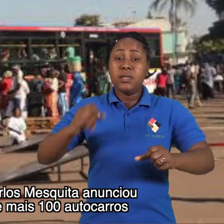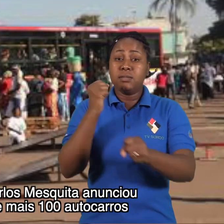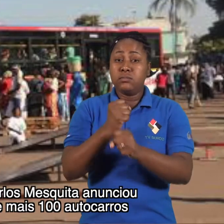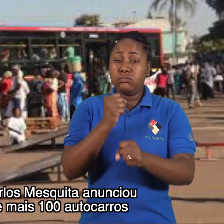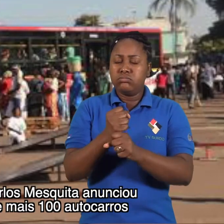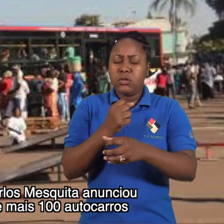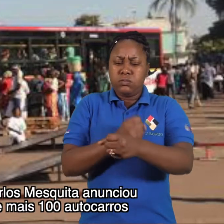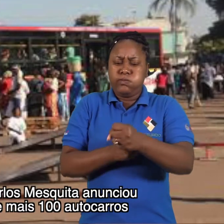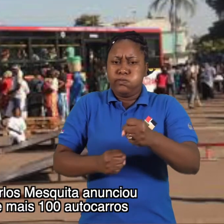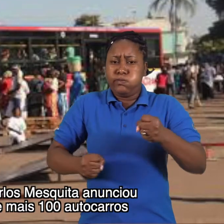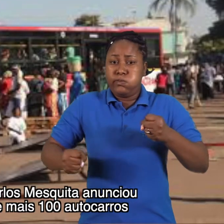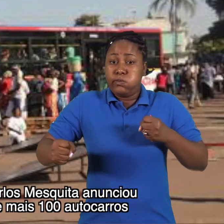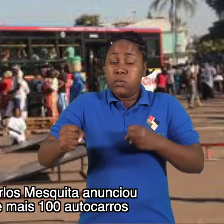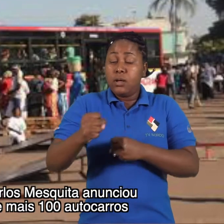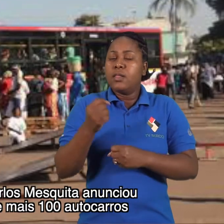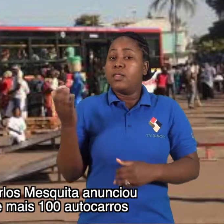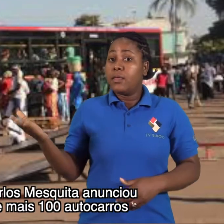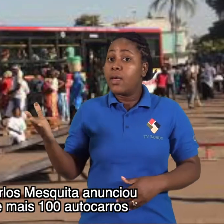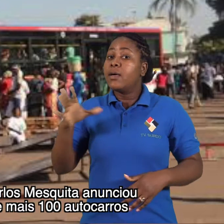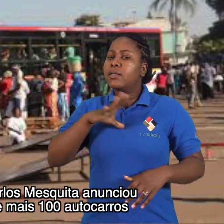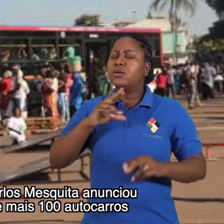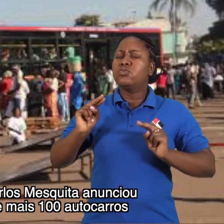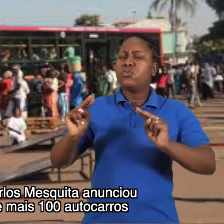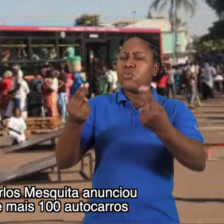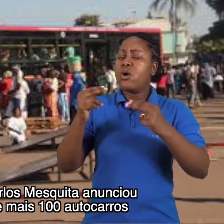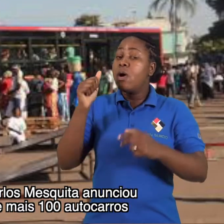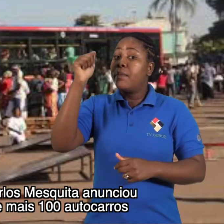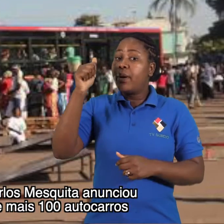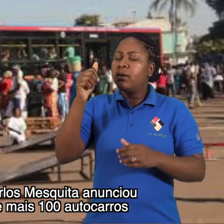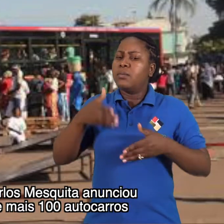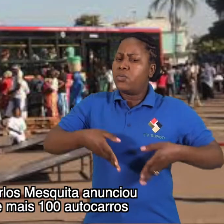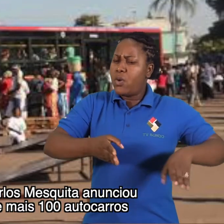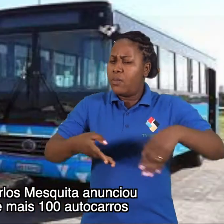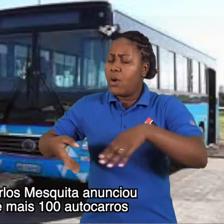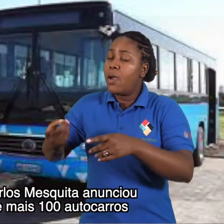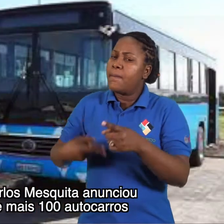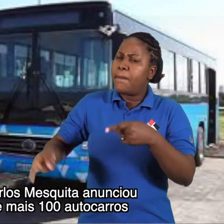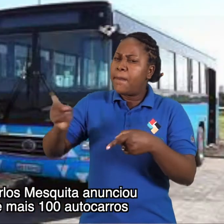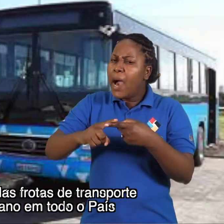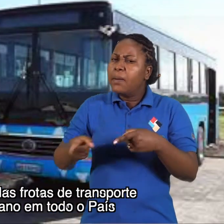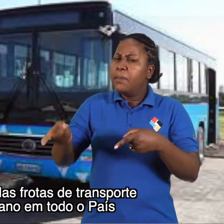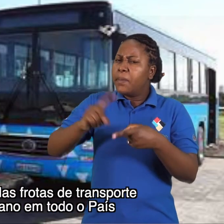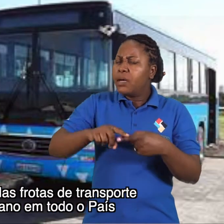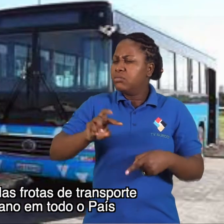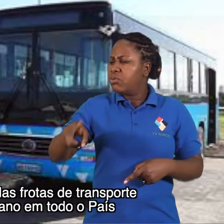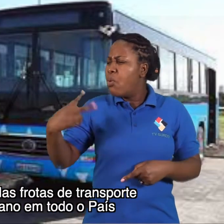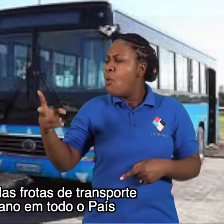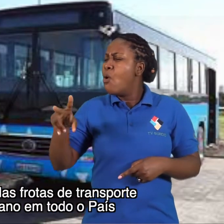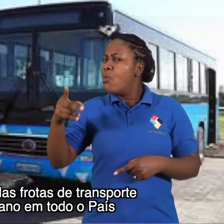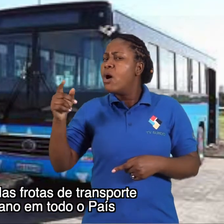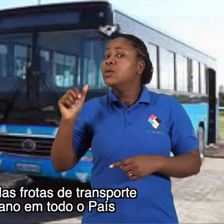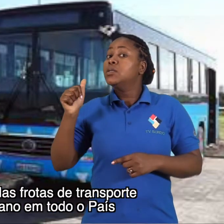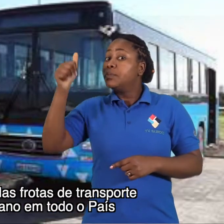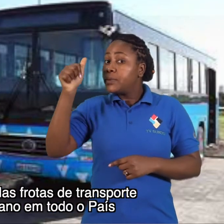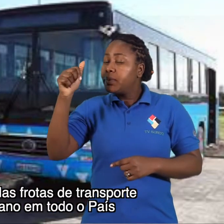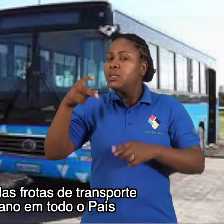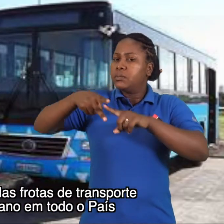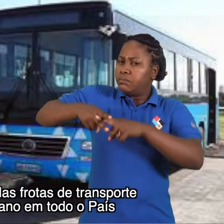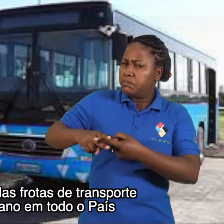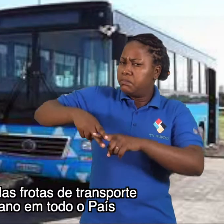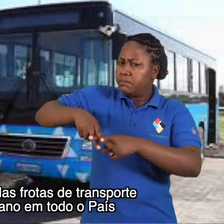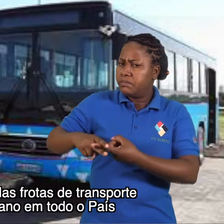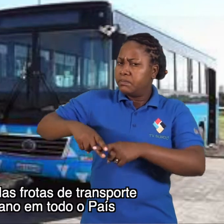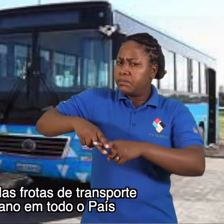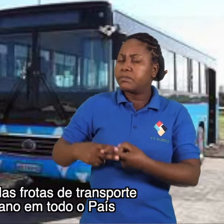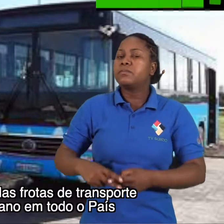propósito, Carlos Mesquita anunciou a aquisição de mais 100 autocarros para o reforço das frotas de transporte